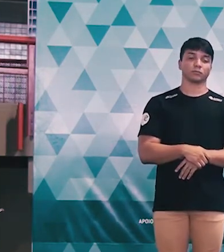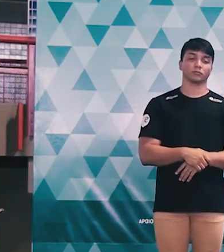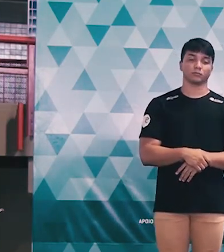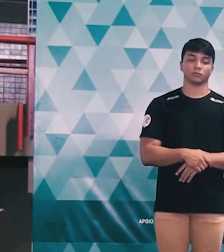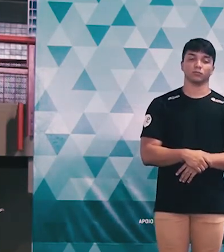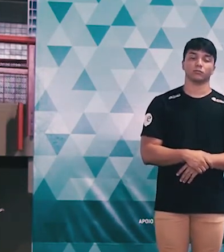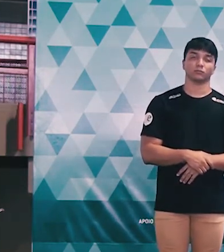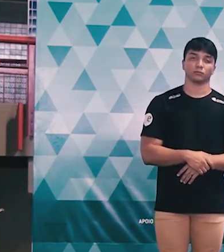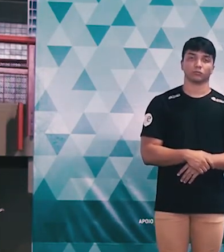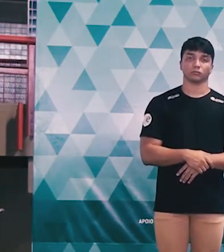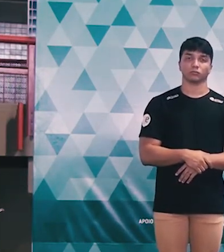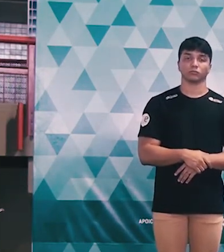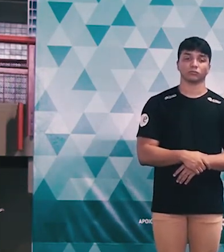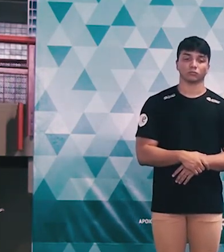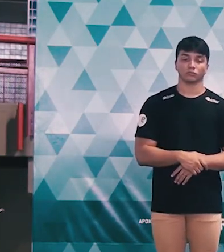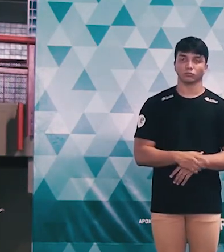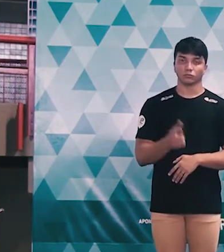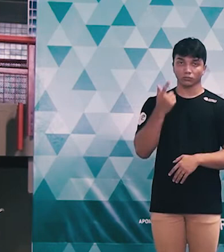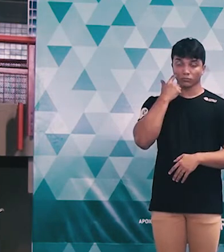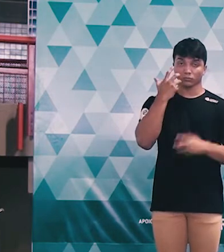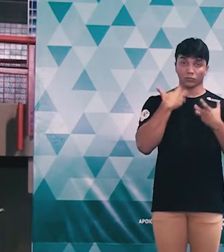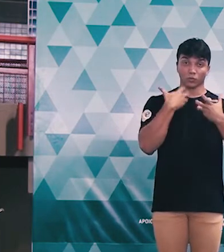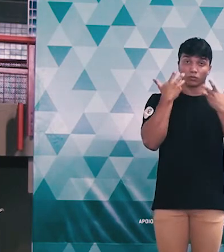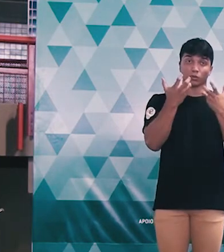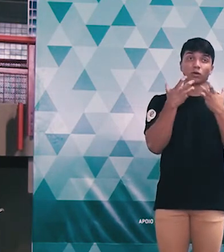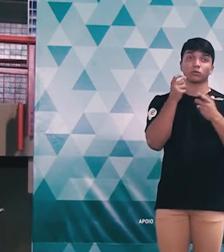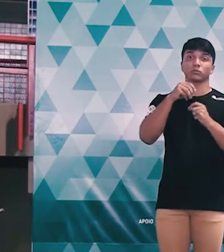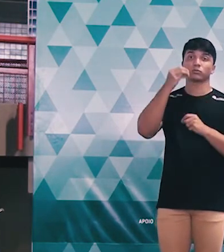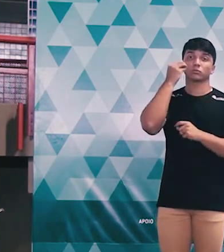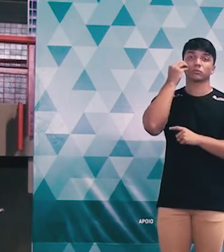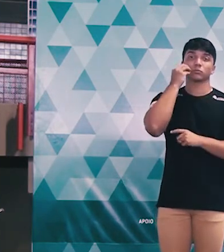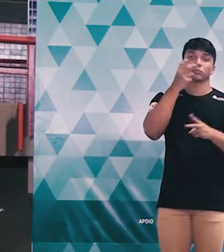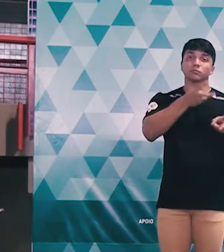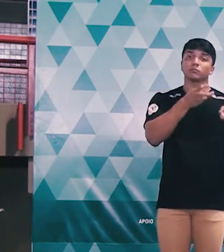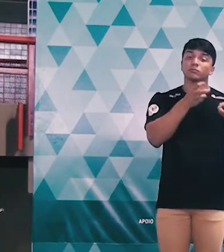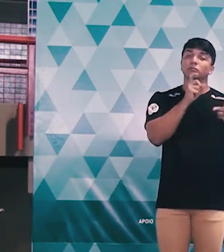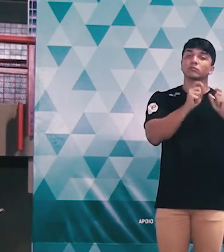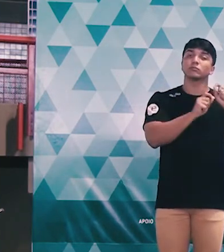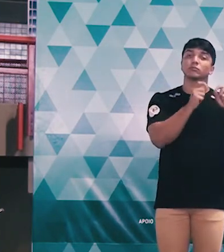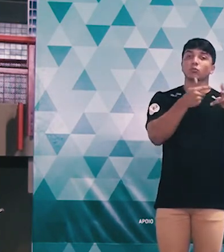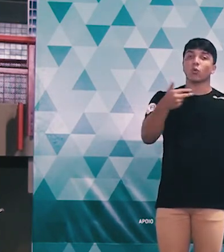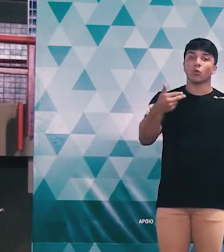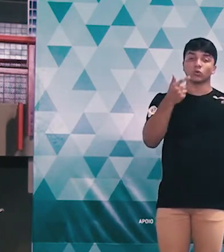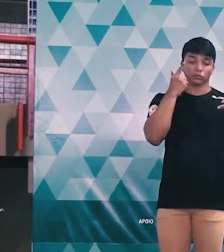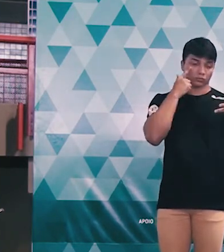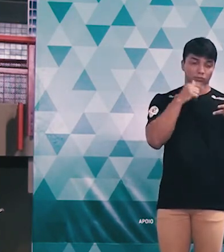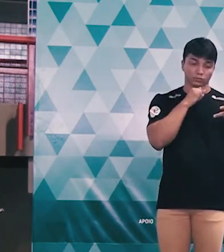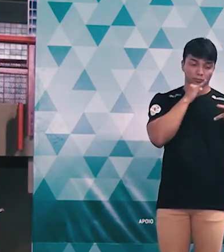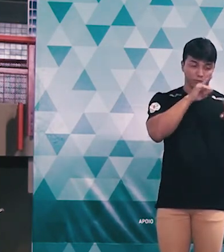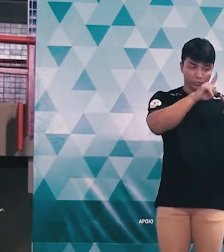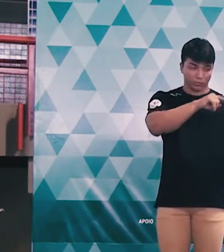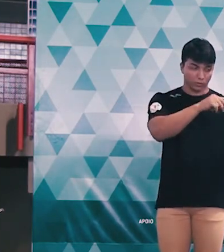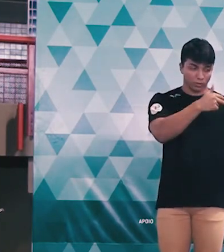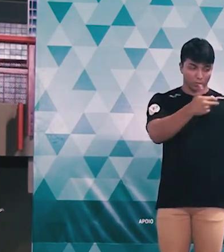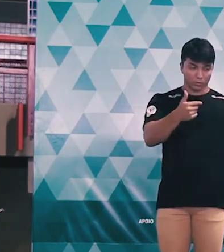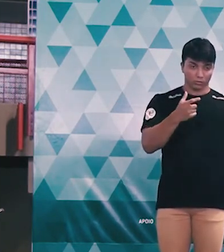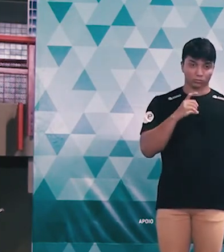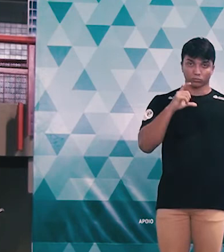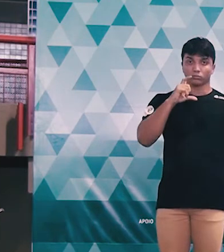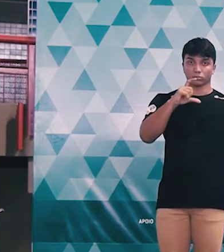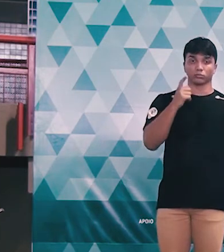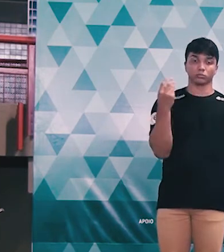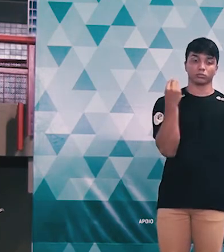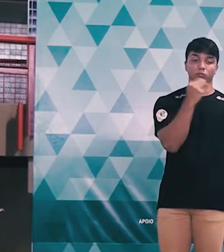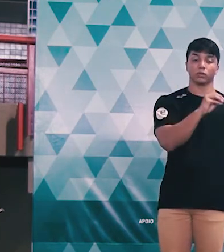seguinte. O que é que eu queria que vocês tentassem perceber aí? Como é que os elementos de um conjunto